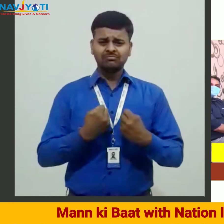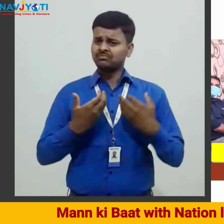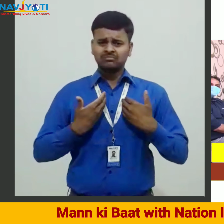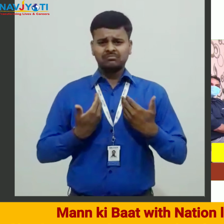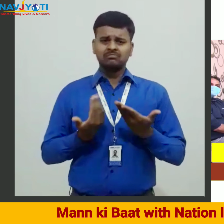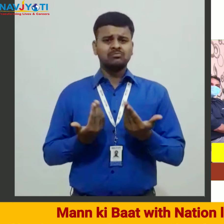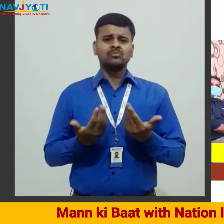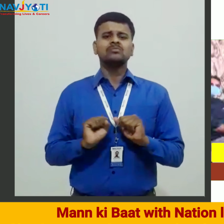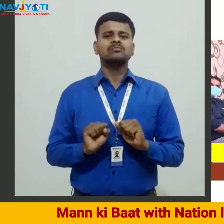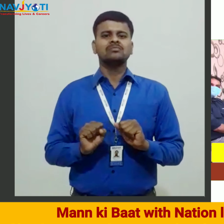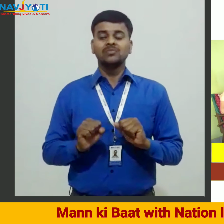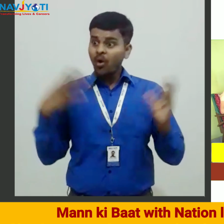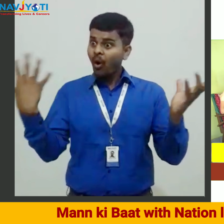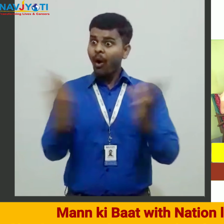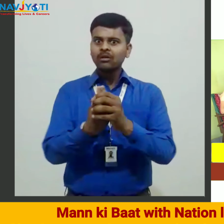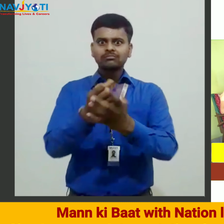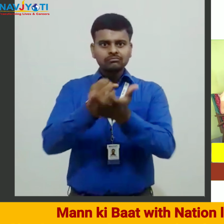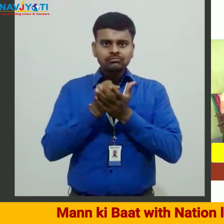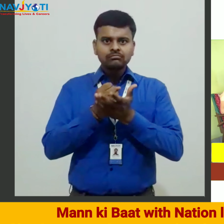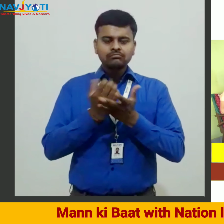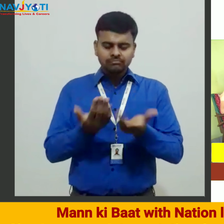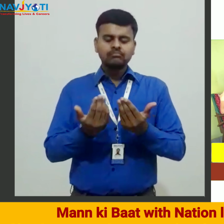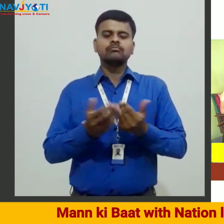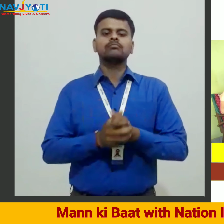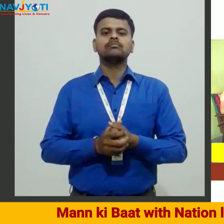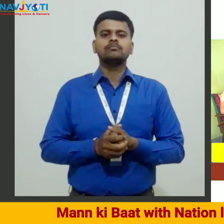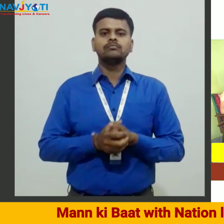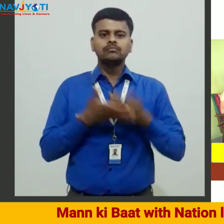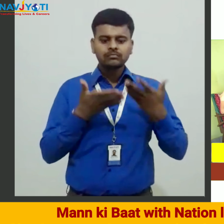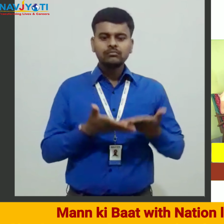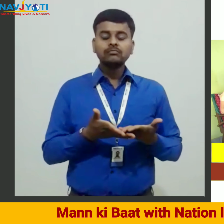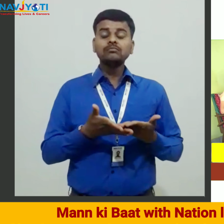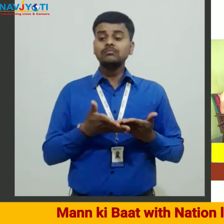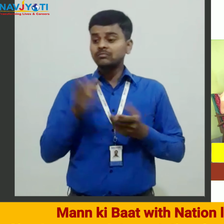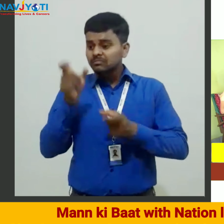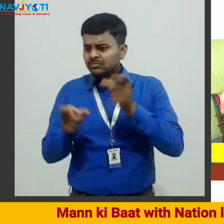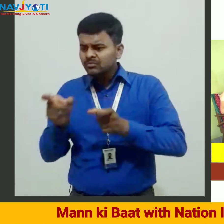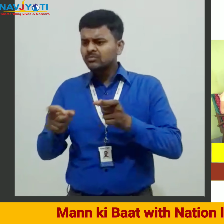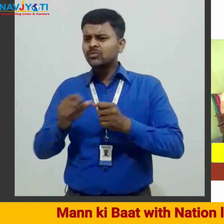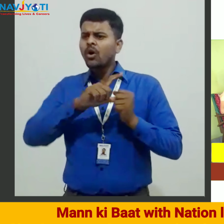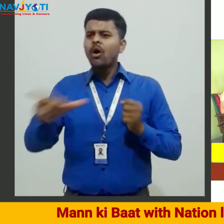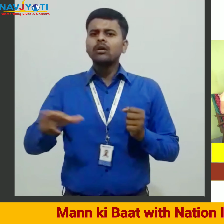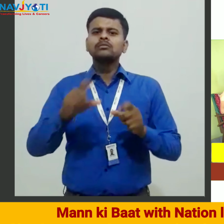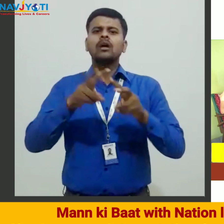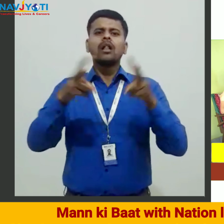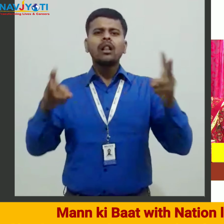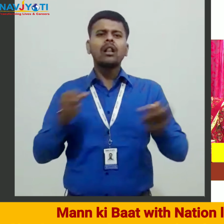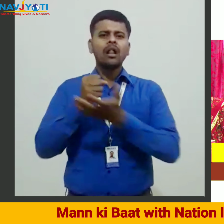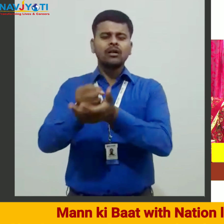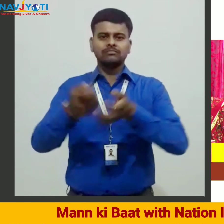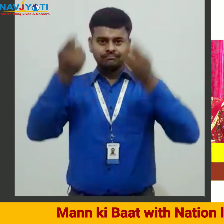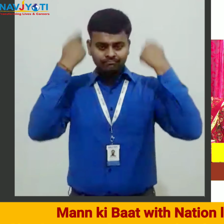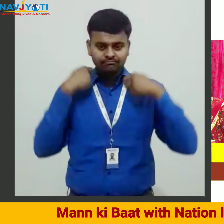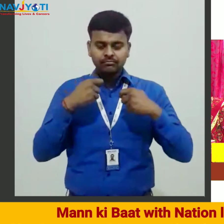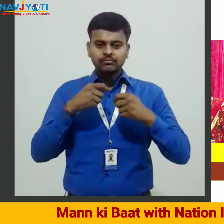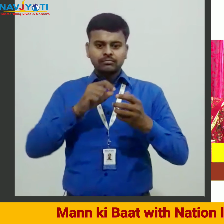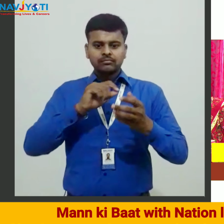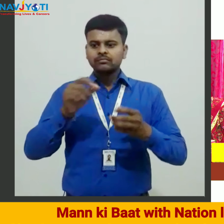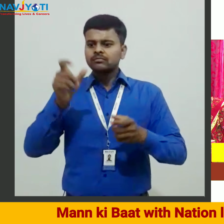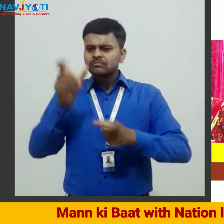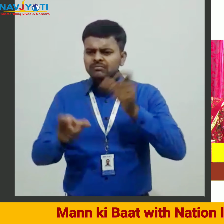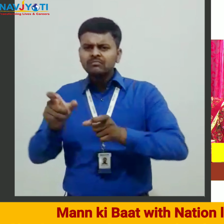में हम सब लोग लगातार देख रहे हैं कि लॉकडाउन के दौरान लोग अपने इन साथियों को न सिर्फ याद कर